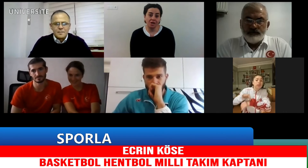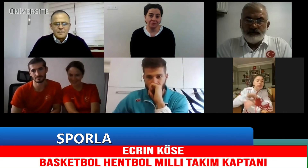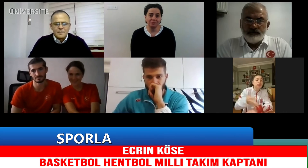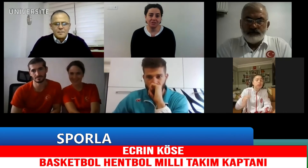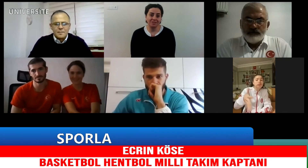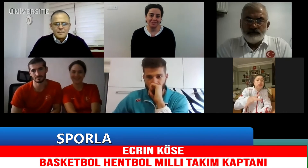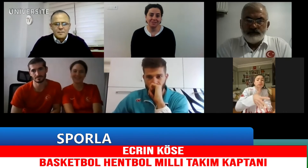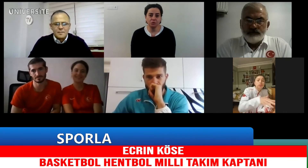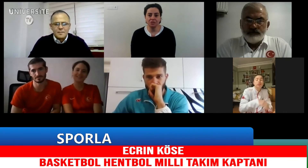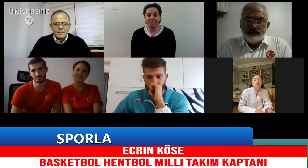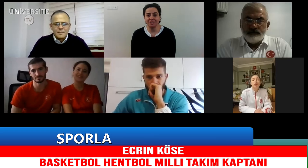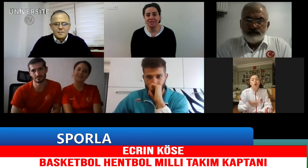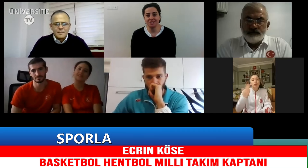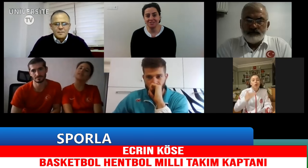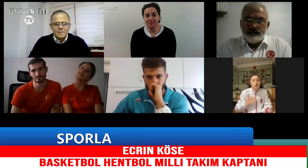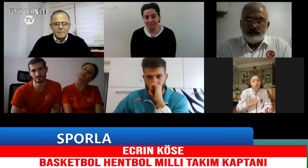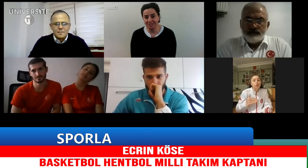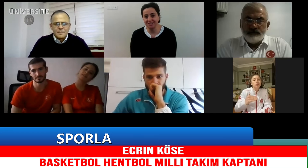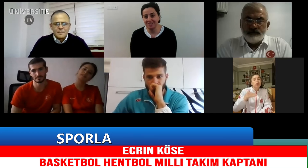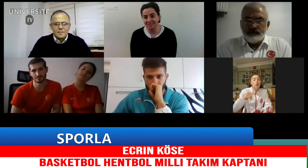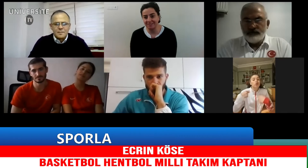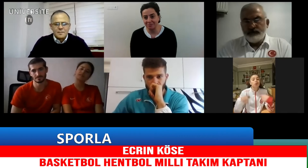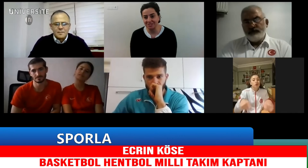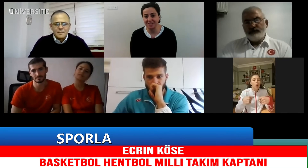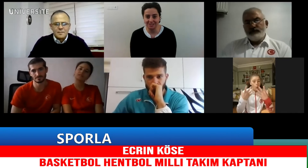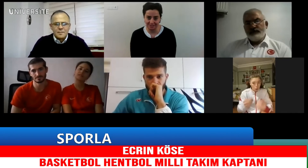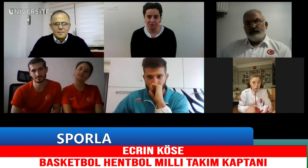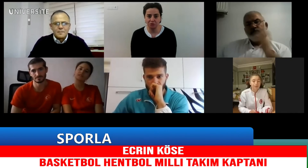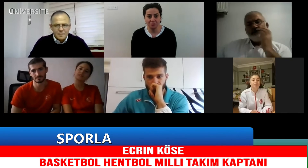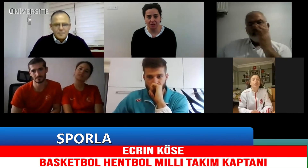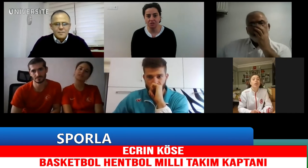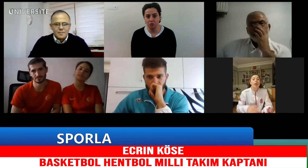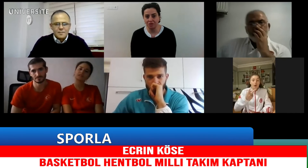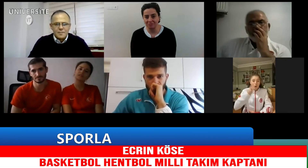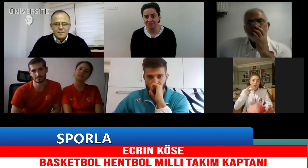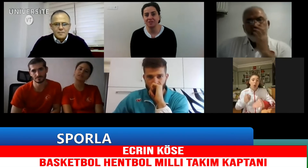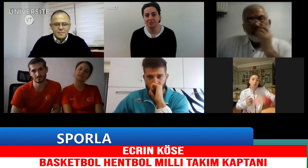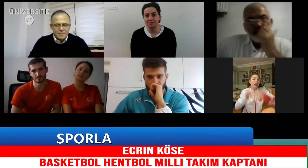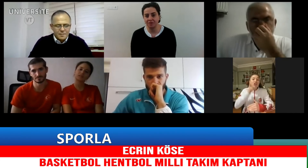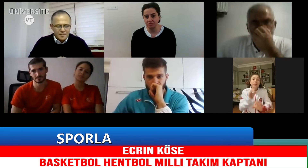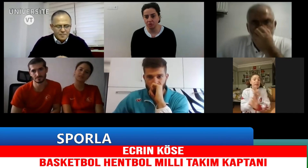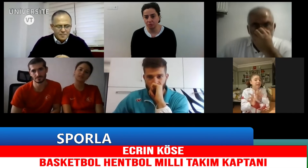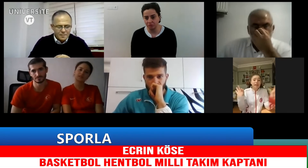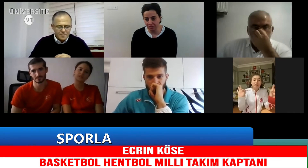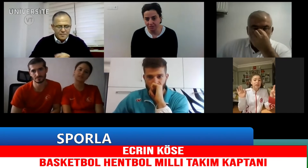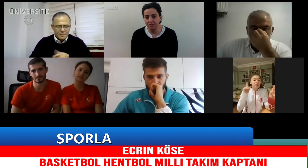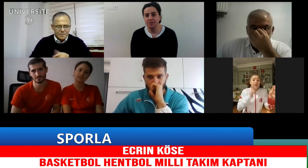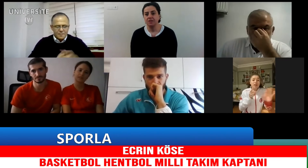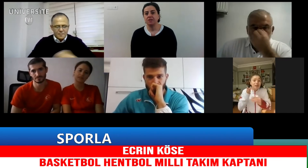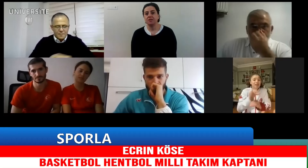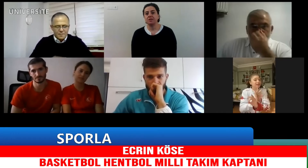Bu ailemin bana desteğiydi. O yüzden yeni gençlerin de ailelerinin destek vermesi gerektiğini anlıyorum. Aile çok önemli faktör